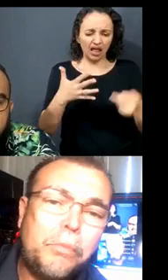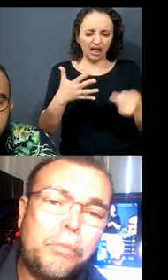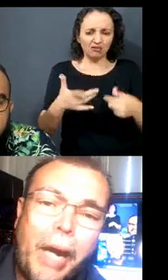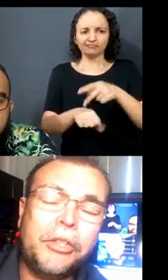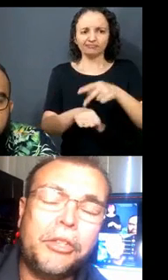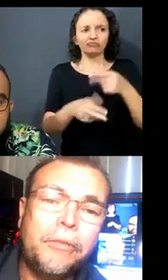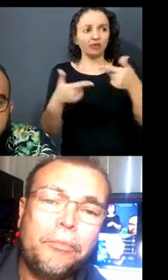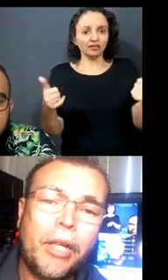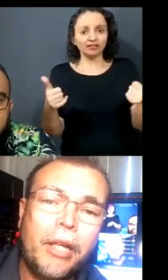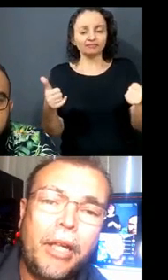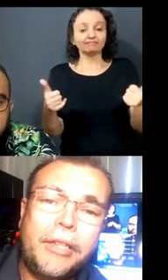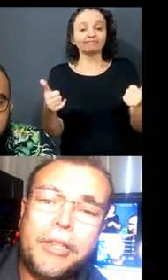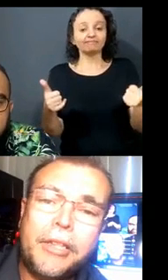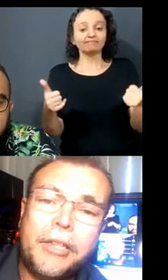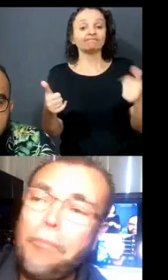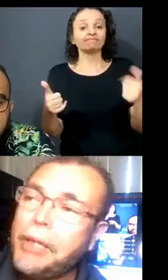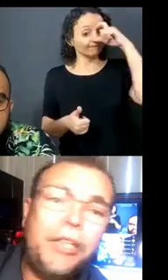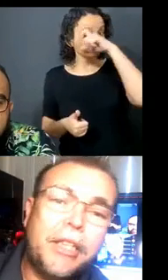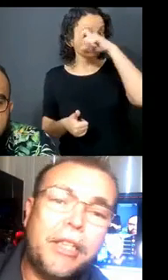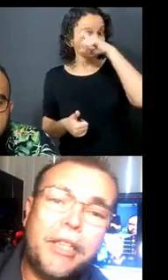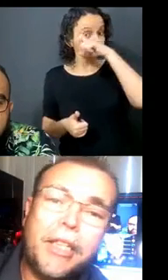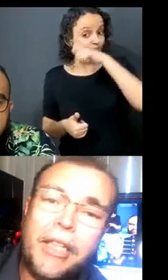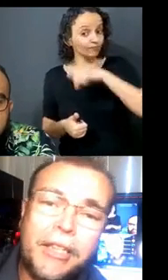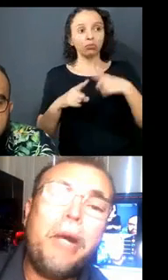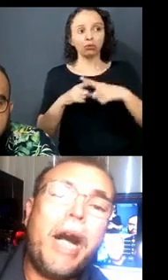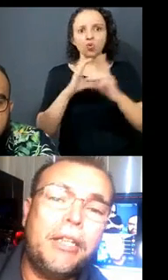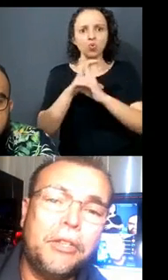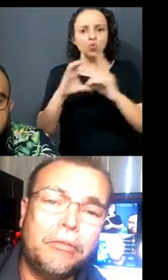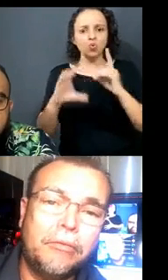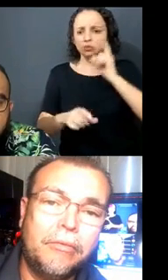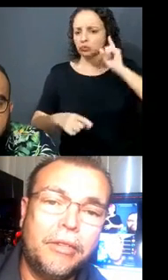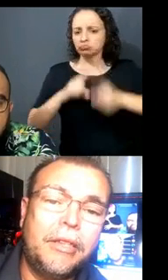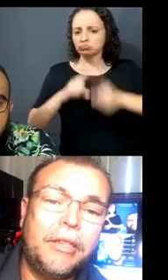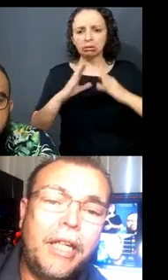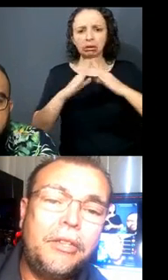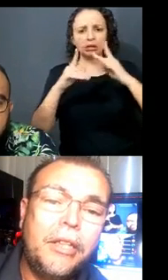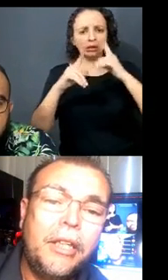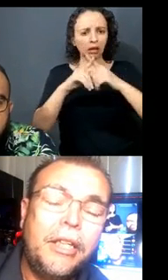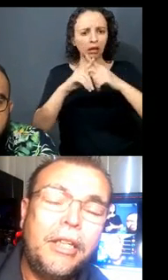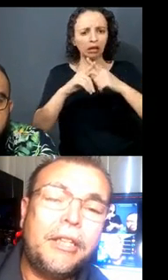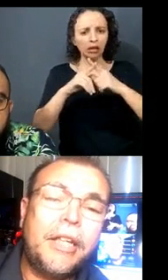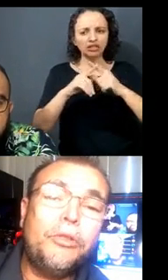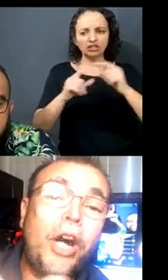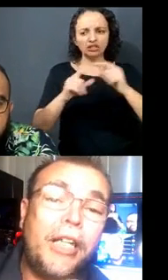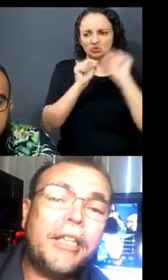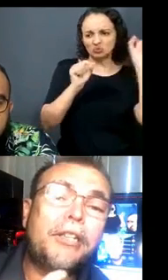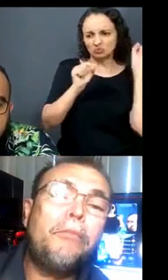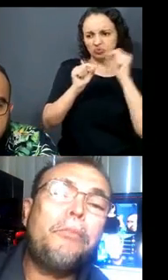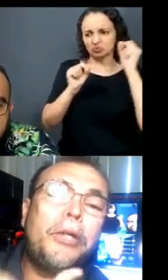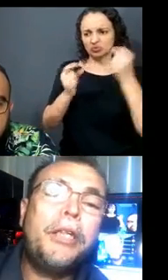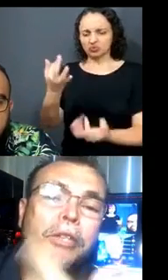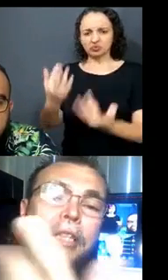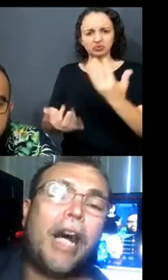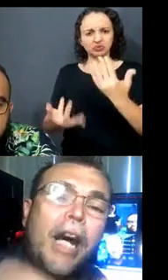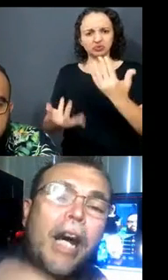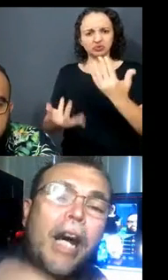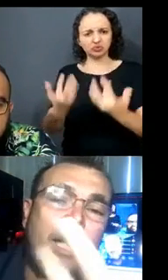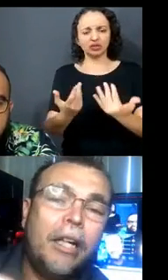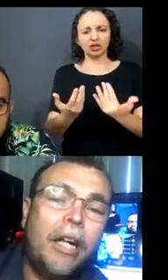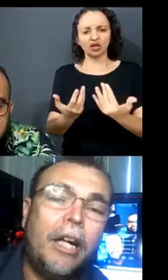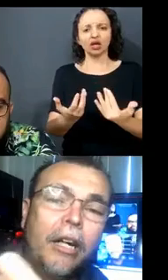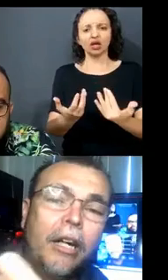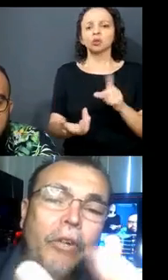desses países, eles são perseguidos, as igrejas são queimadas, entende? Então, nós ainda estamos podendo